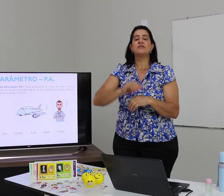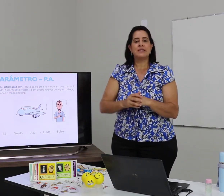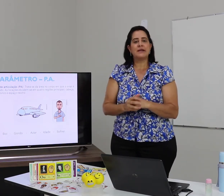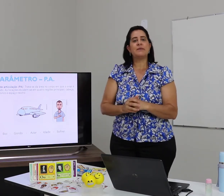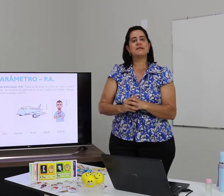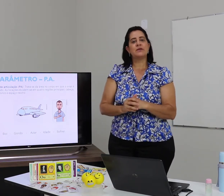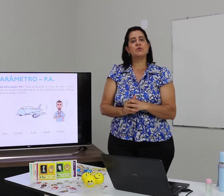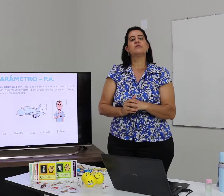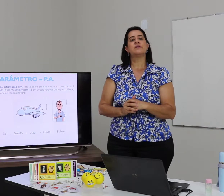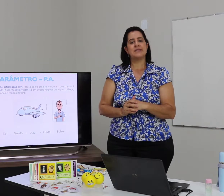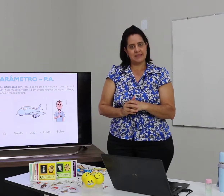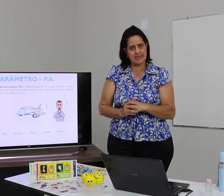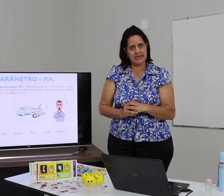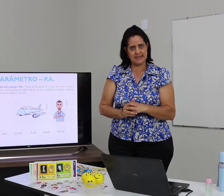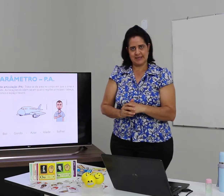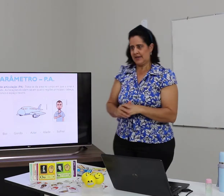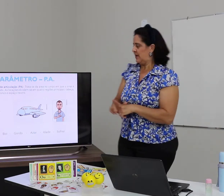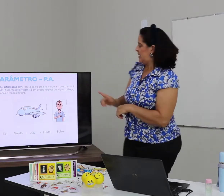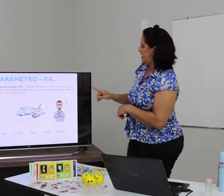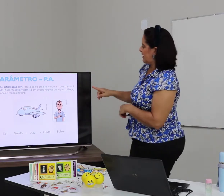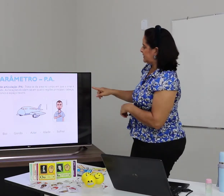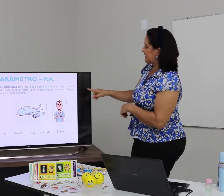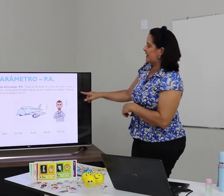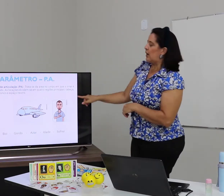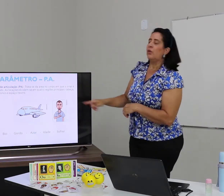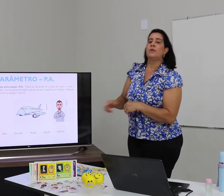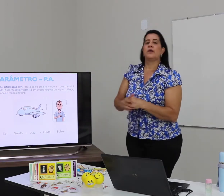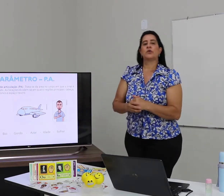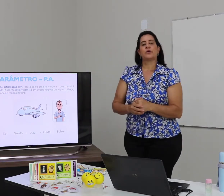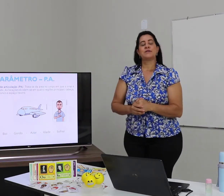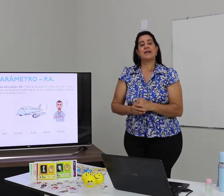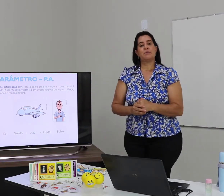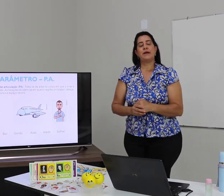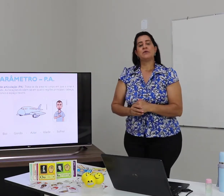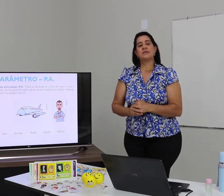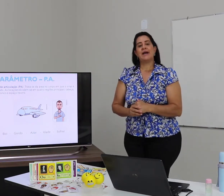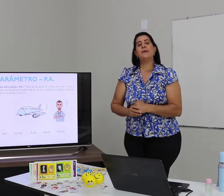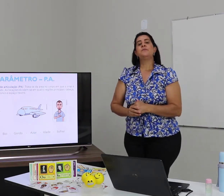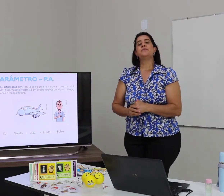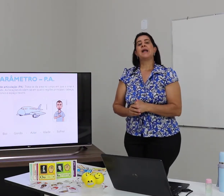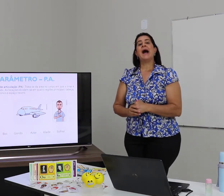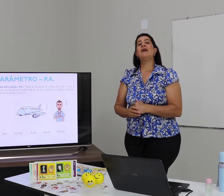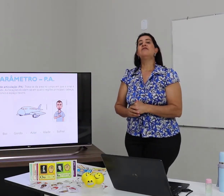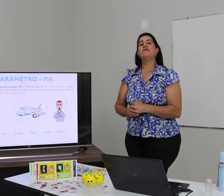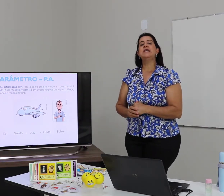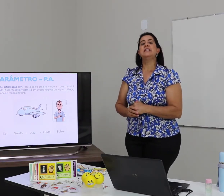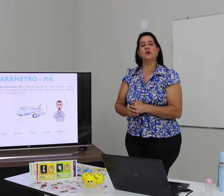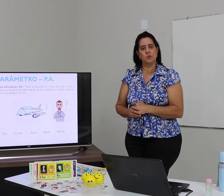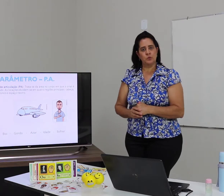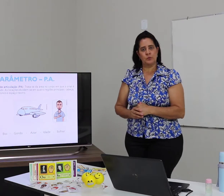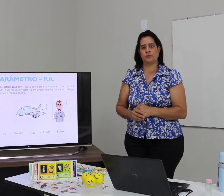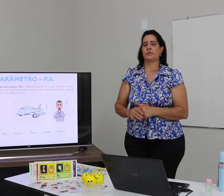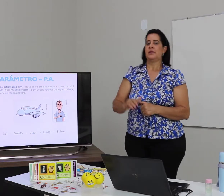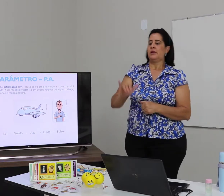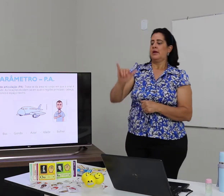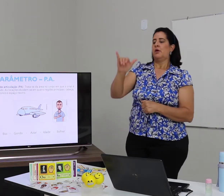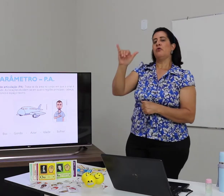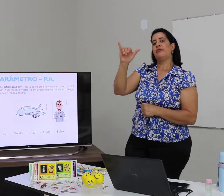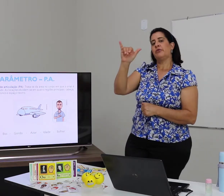está passando quando você sinaliza. Sinal que eu trouxe aqui para ilustrar: avião.